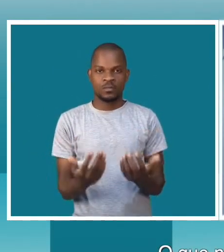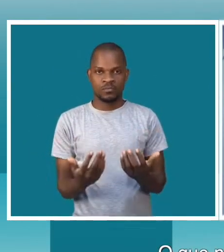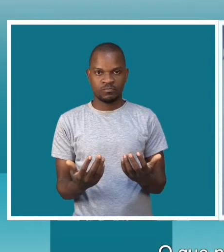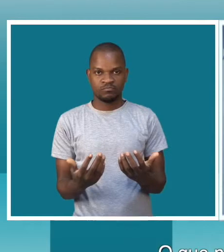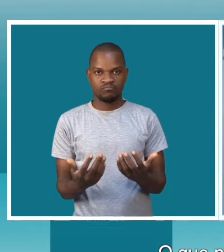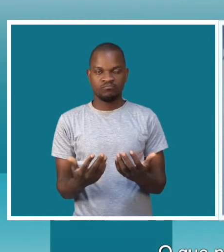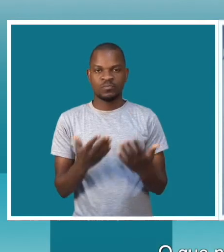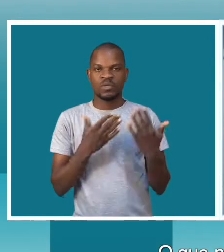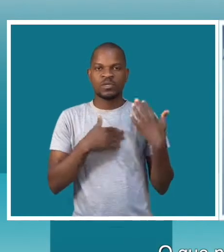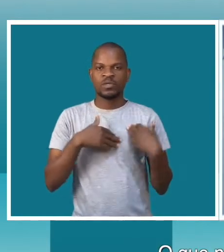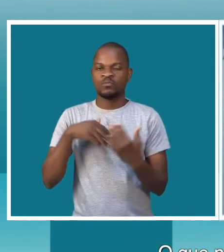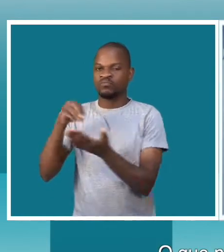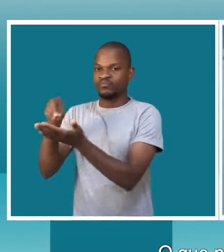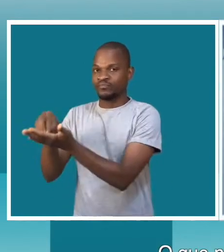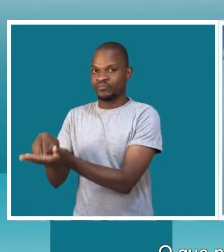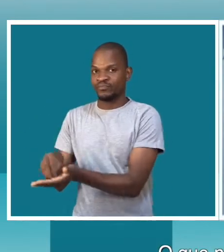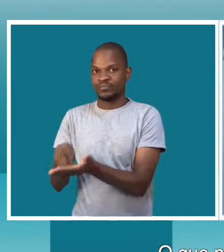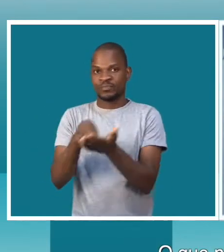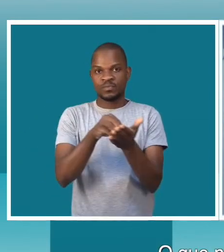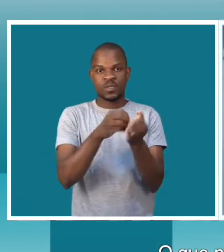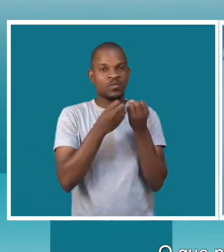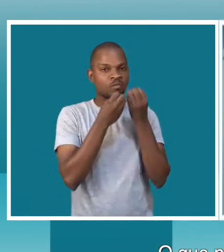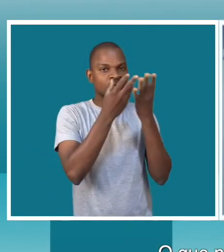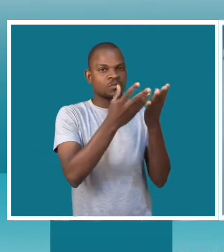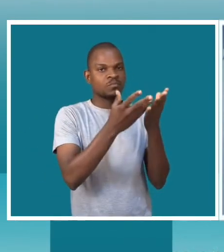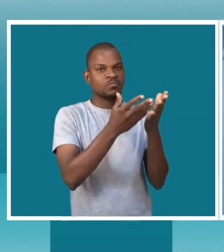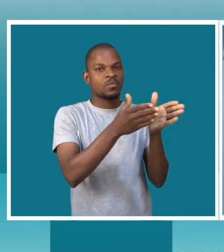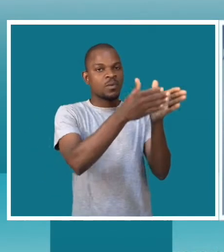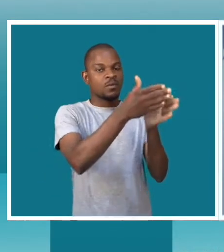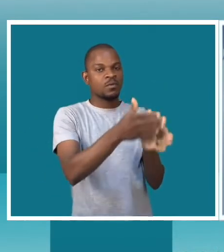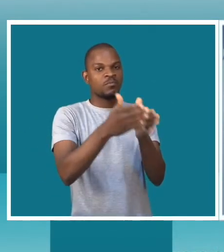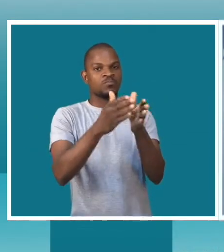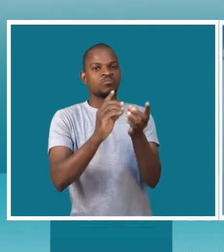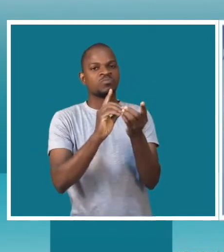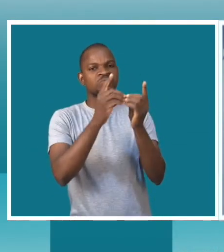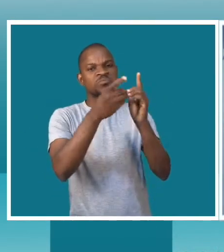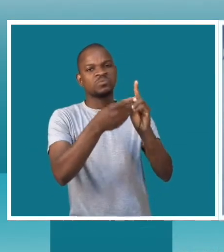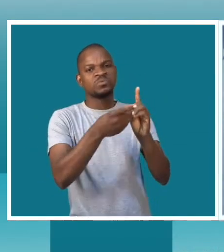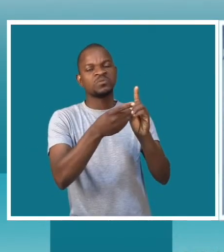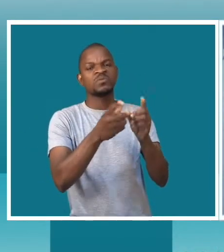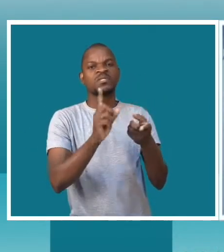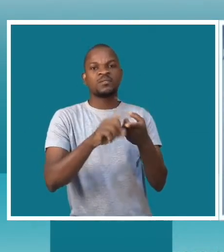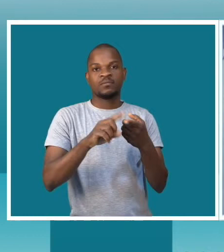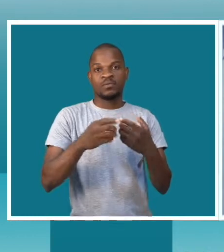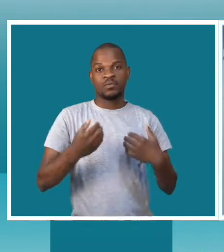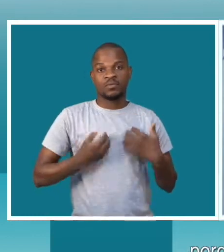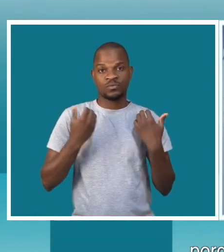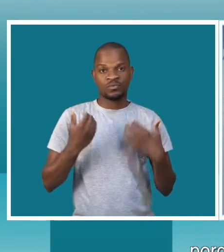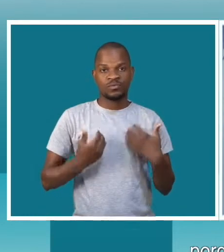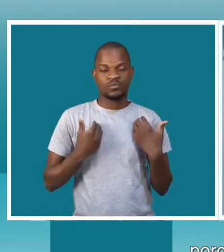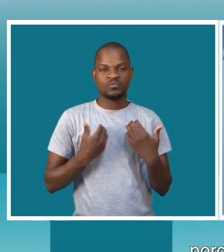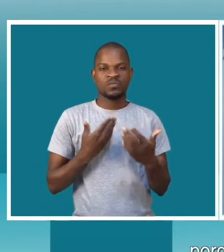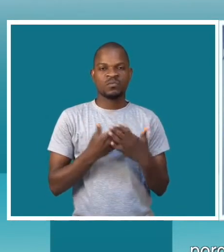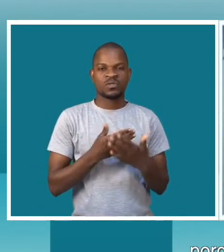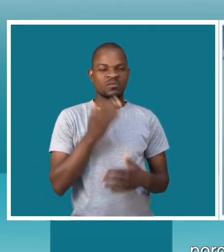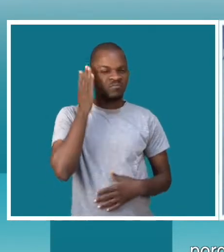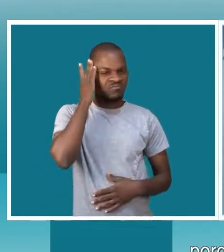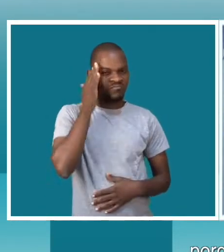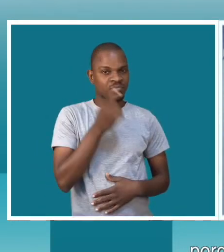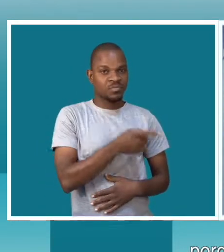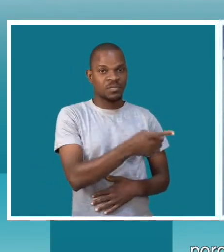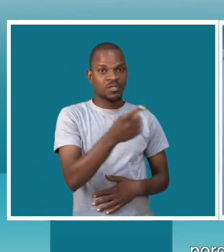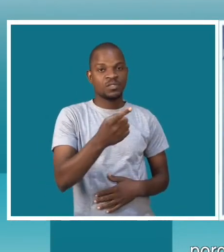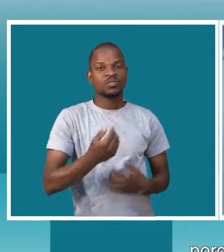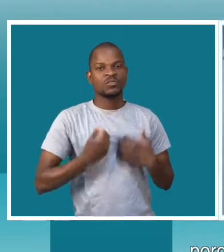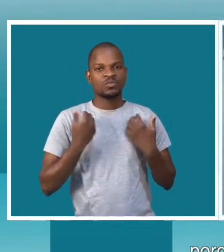neste momento é trazer a informação para os adolescentes e jovens, porque acreditamos que são